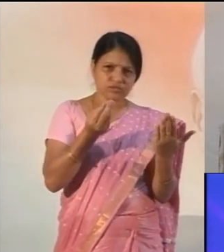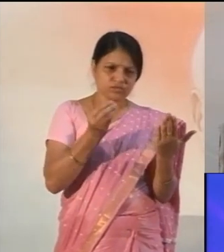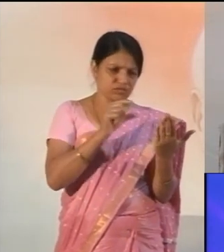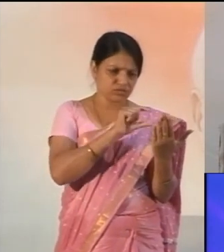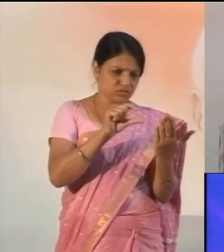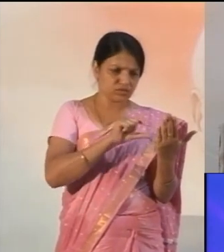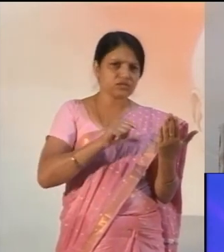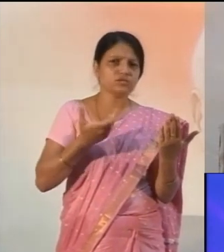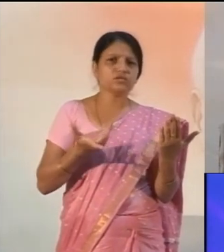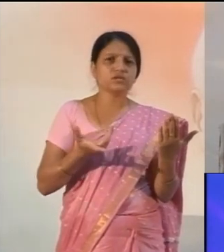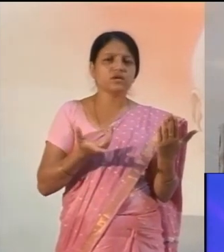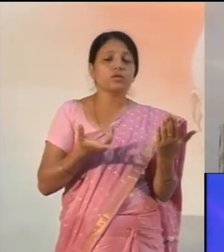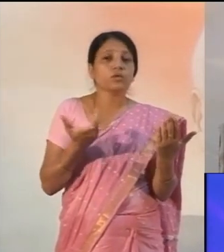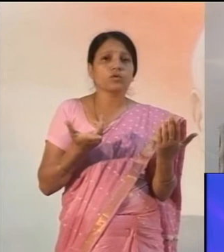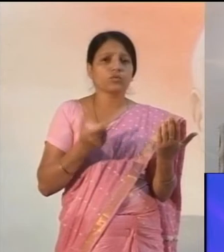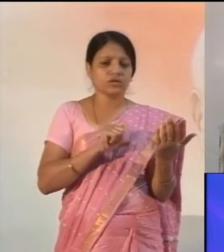किस लिए लिखे हैं?